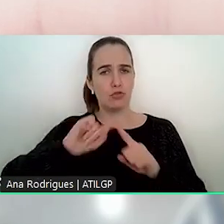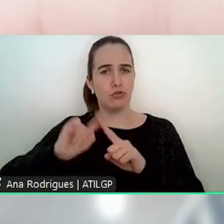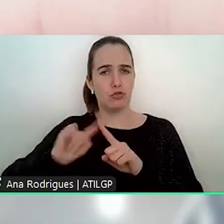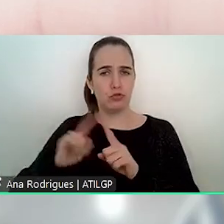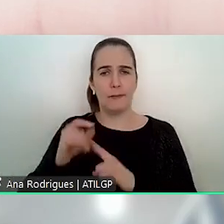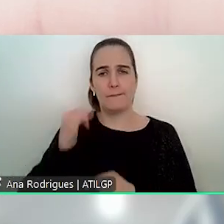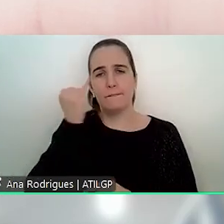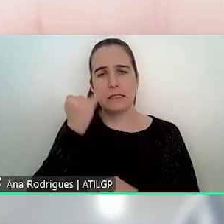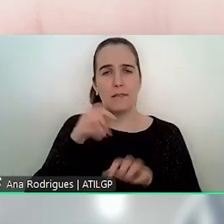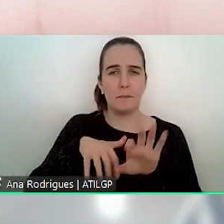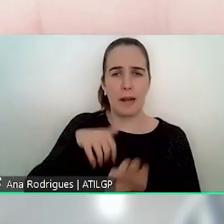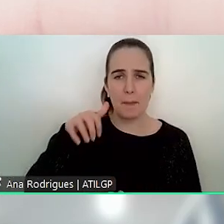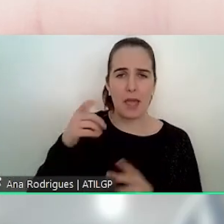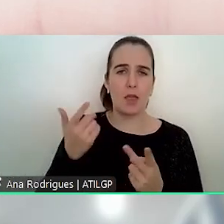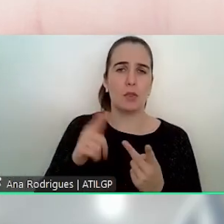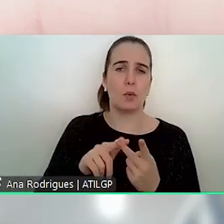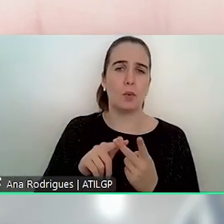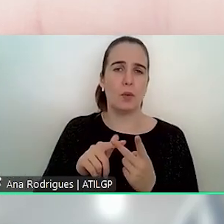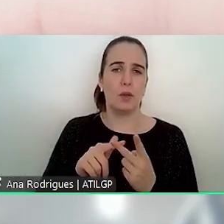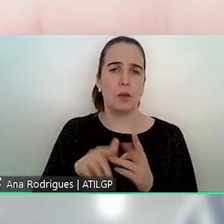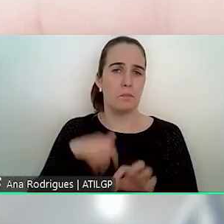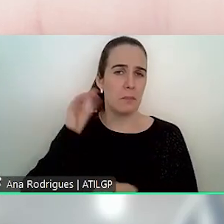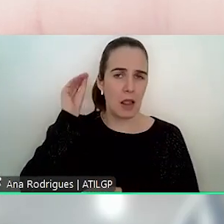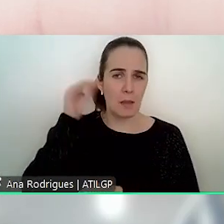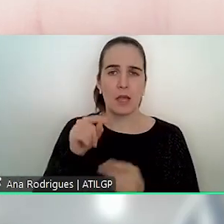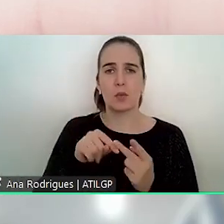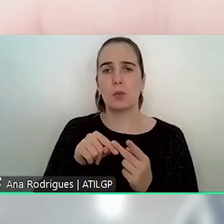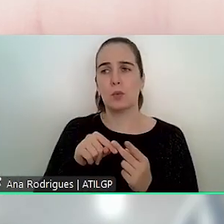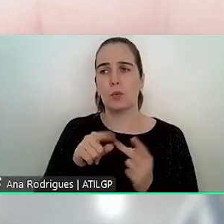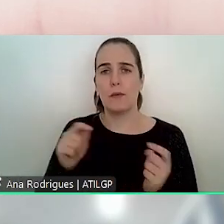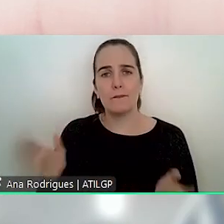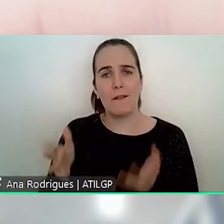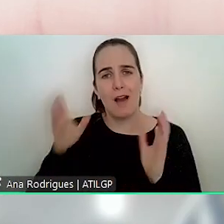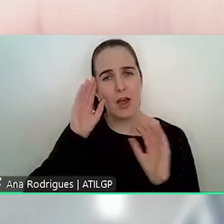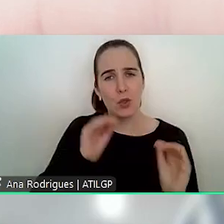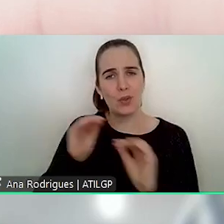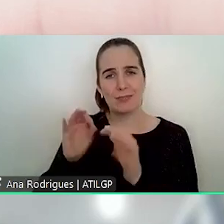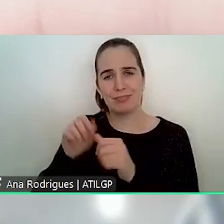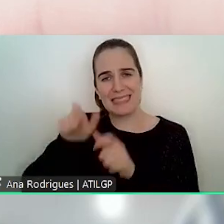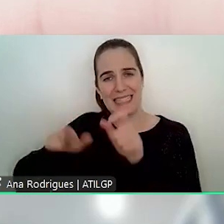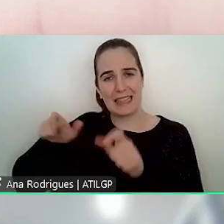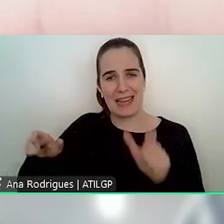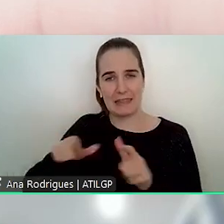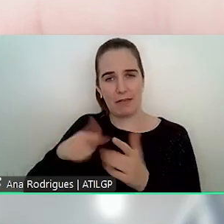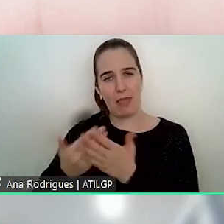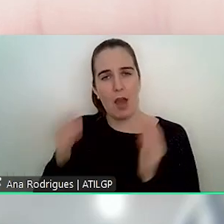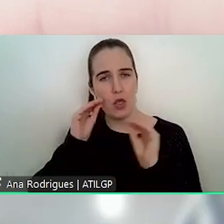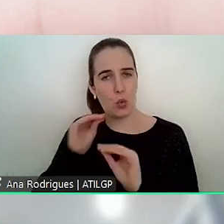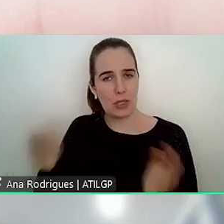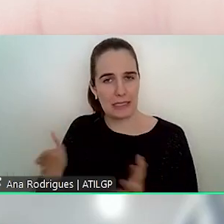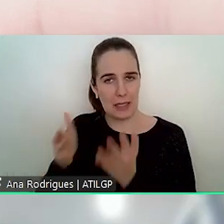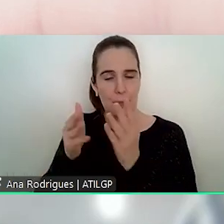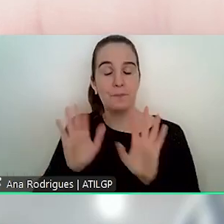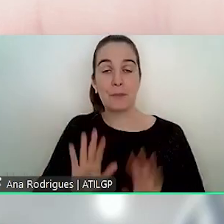de parlamentos e para promover aqui alguma educação para a cidadania, mas o facto